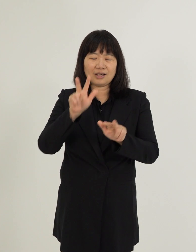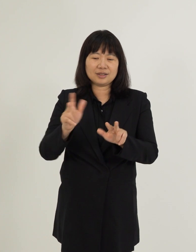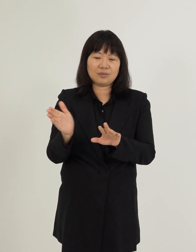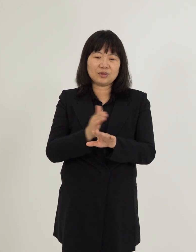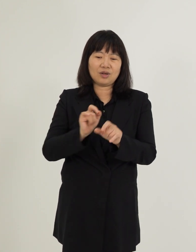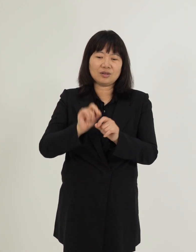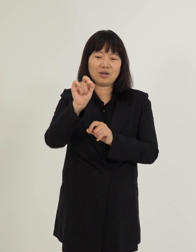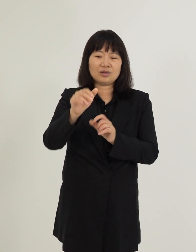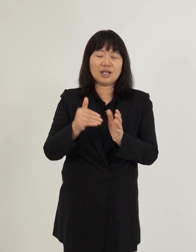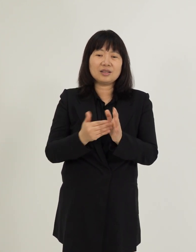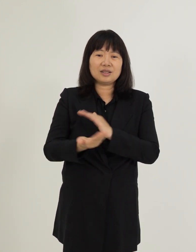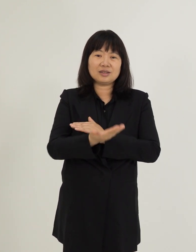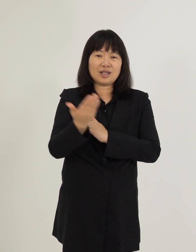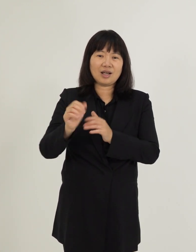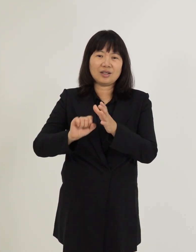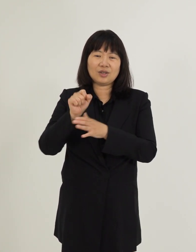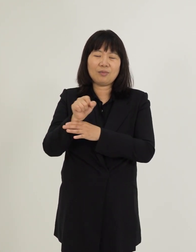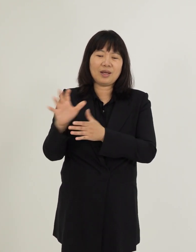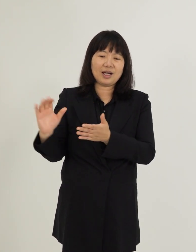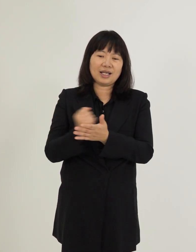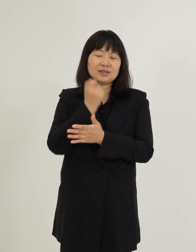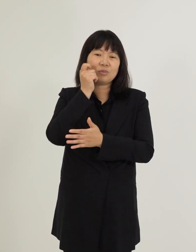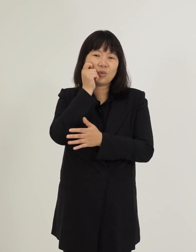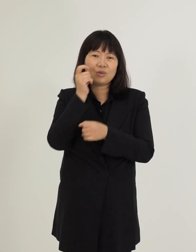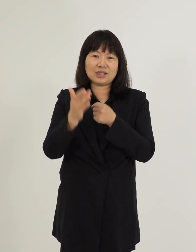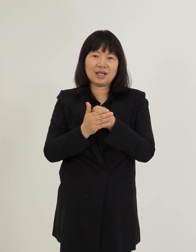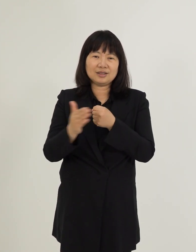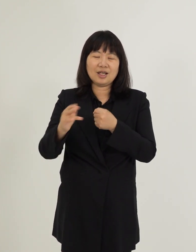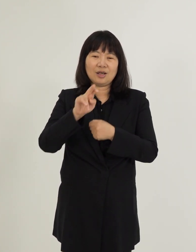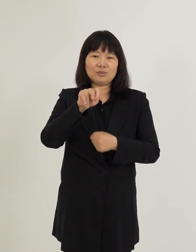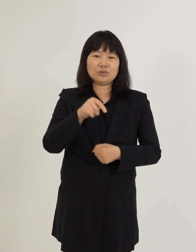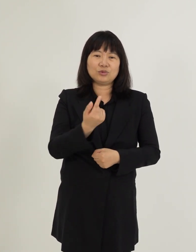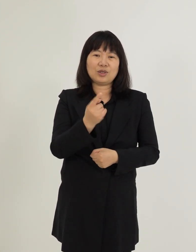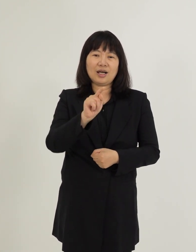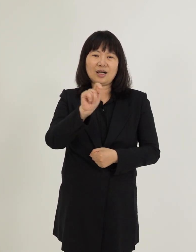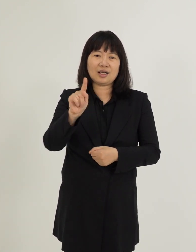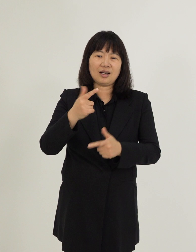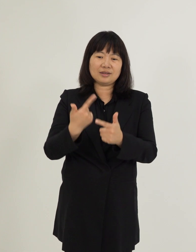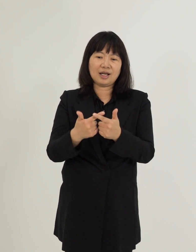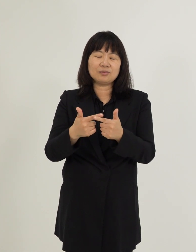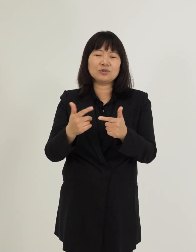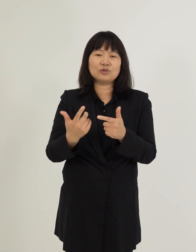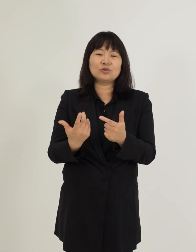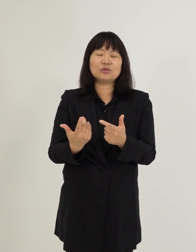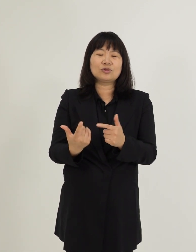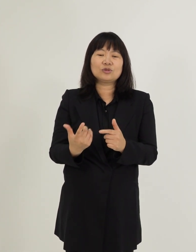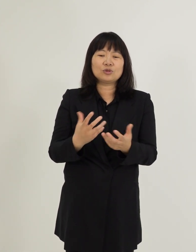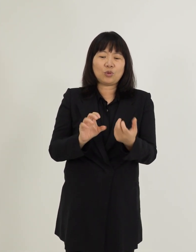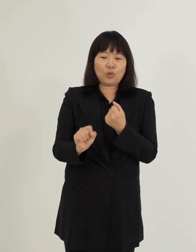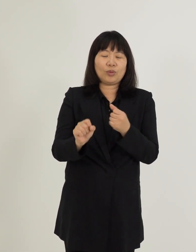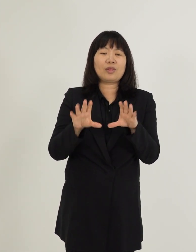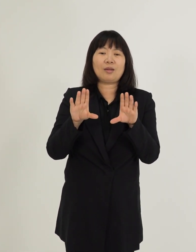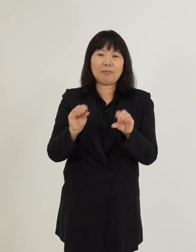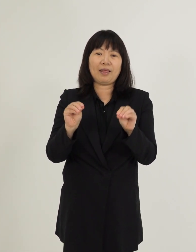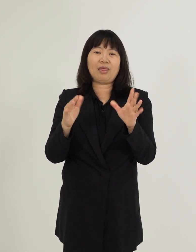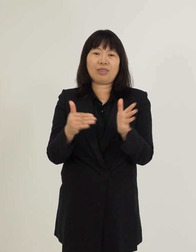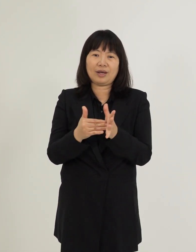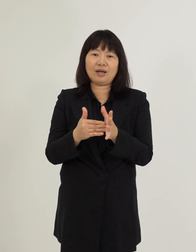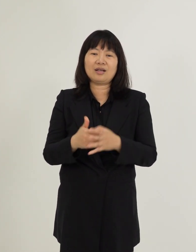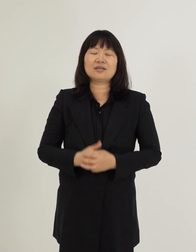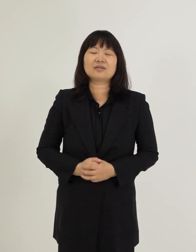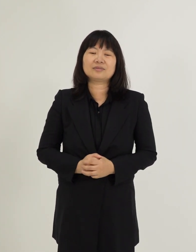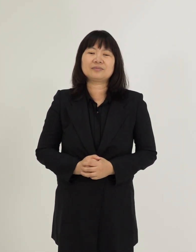네가 열매를 맺지 못하리라 하시니 무화과 나무가 곧 말랐다라고 돼 있어요.